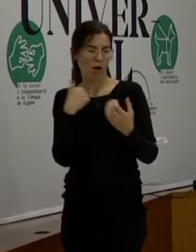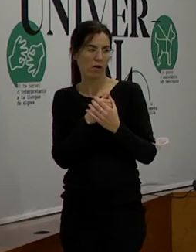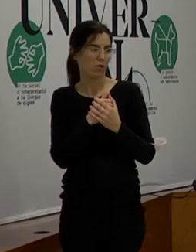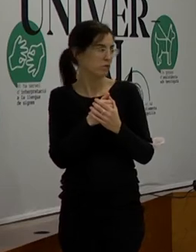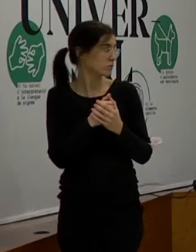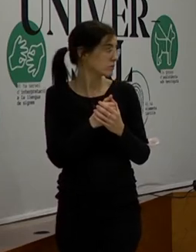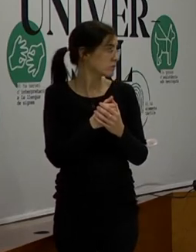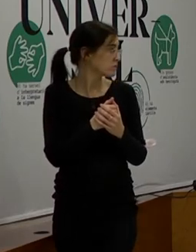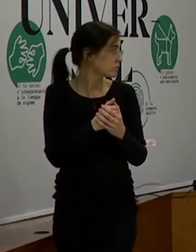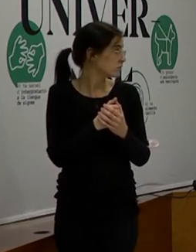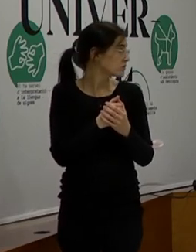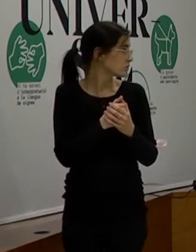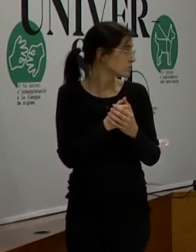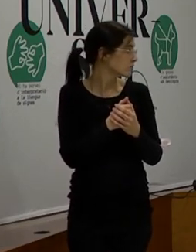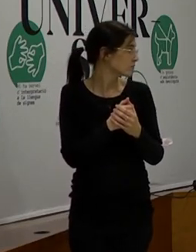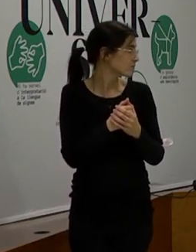30 minuts, molt bé.